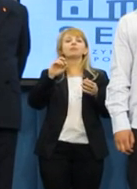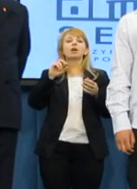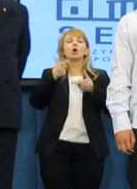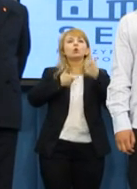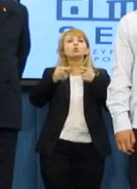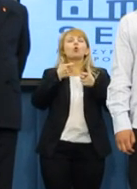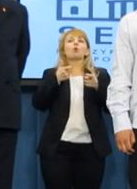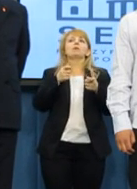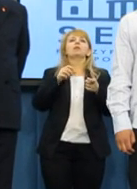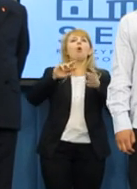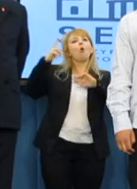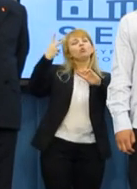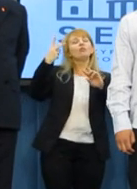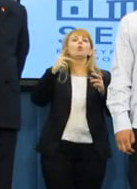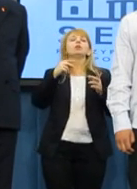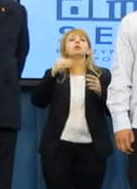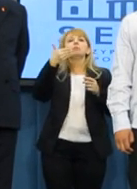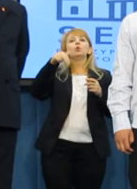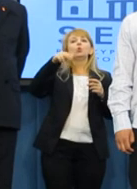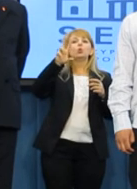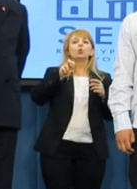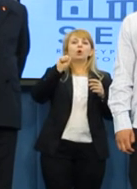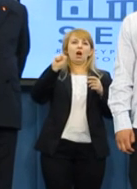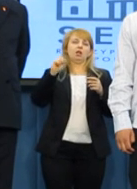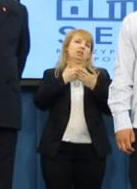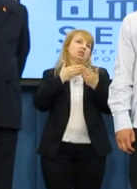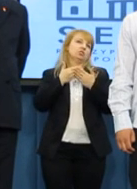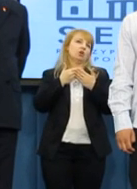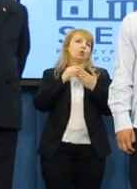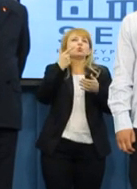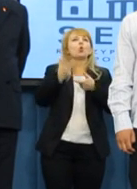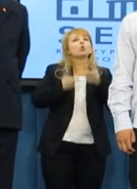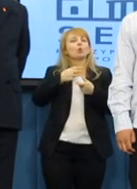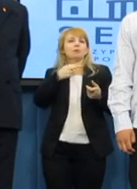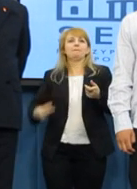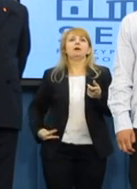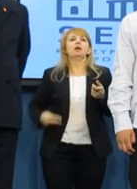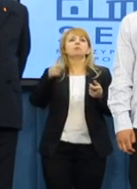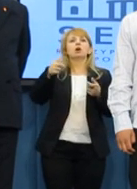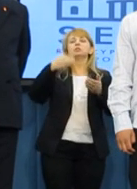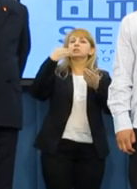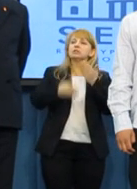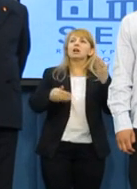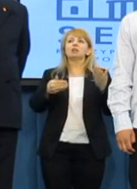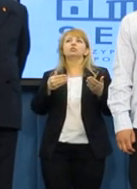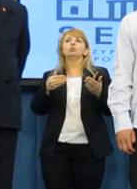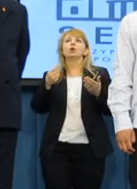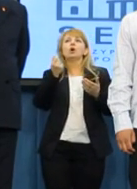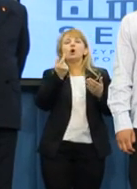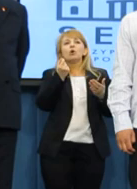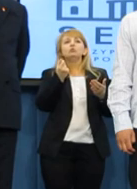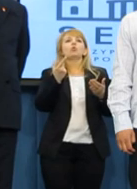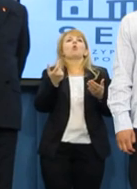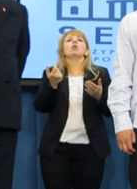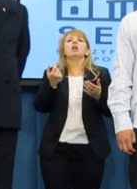mówi, co panu zdaniem dzieje się z Donaldem Tuskiem, że on skorpionie stracił trochę pułę, bo kiedyś nie trzeba było